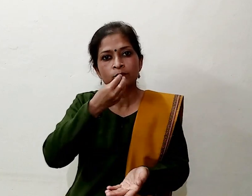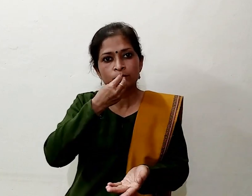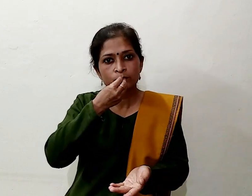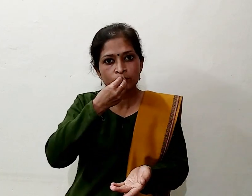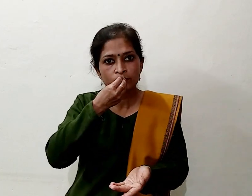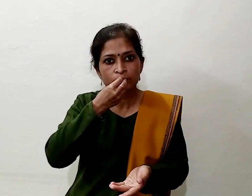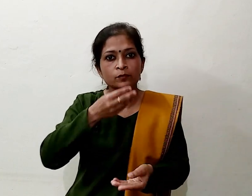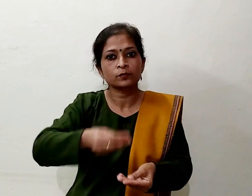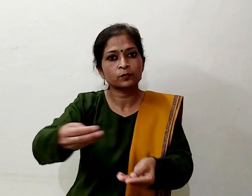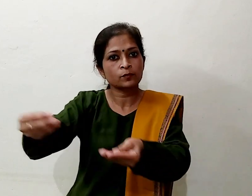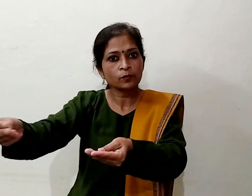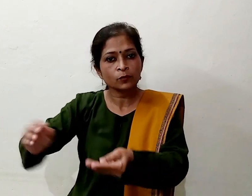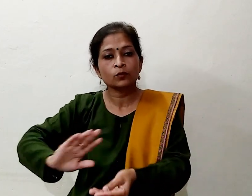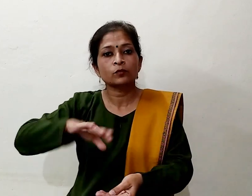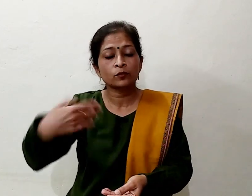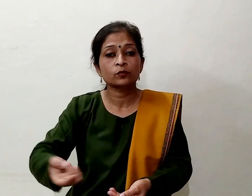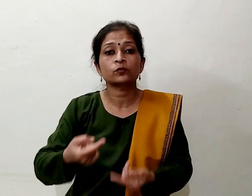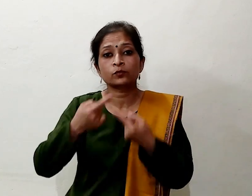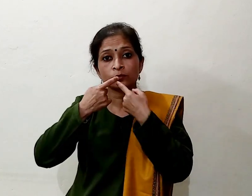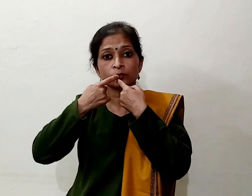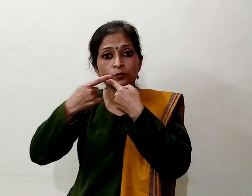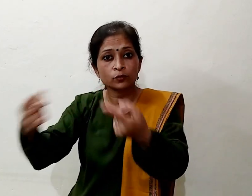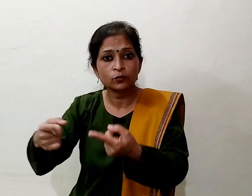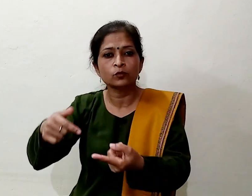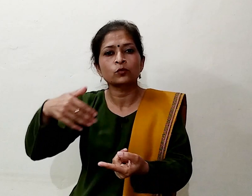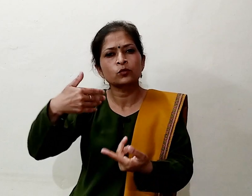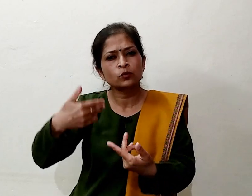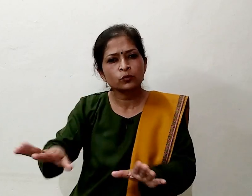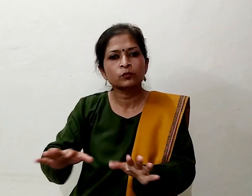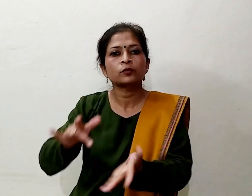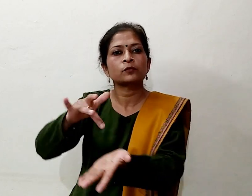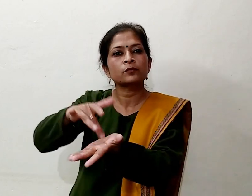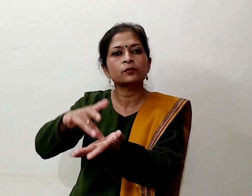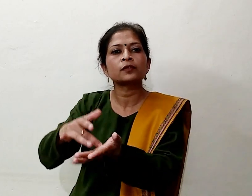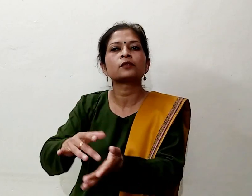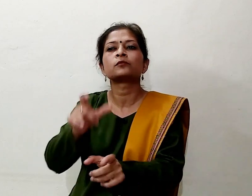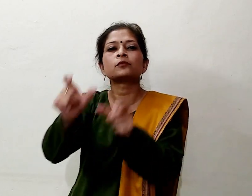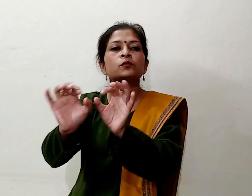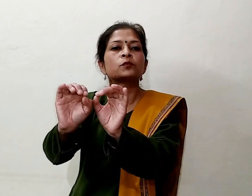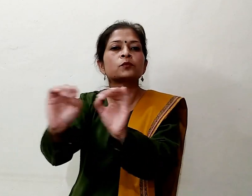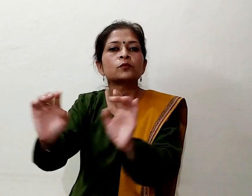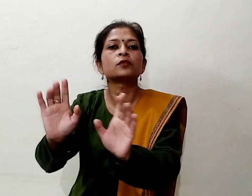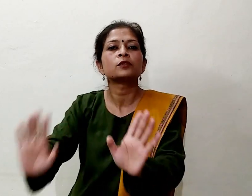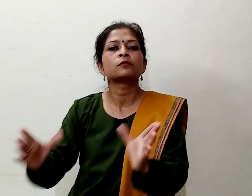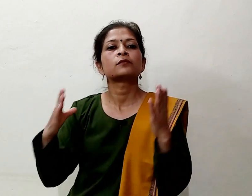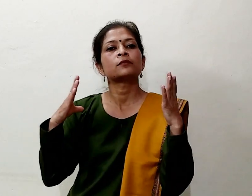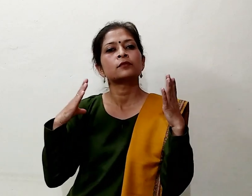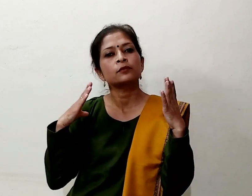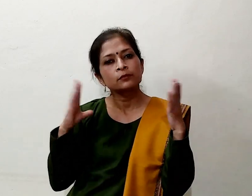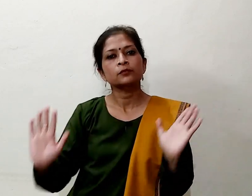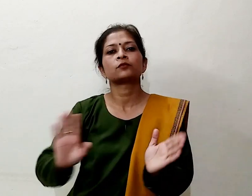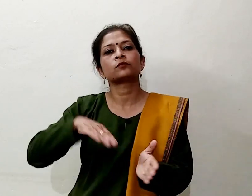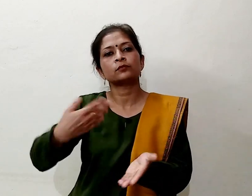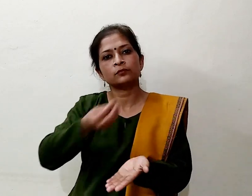कराने के उपरांत उनसे कहें कि वे कहीं एकांत में जाकर अपना भोजन ग्रहन करें यदि बे